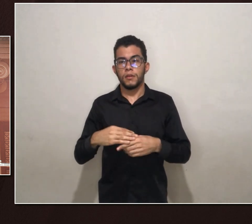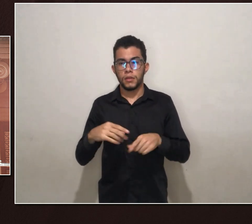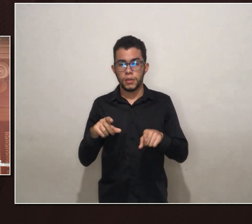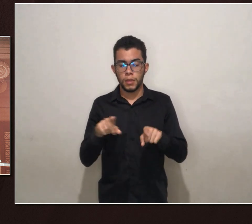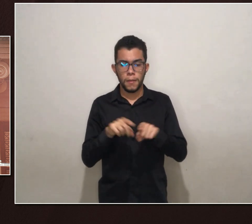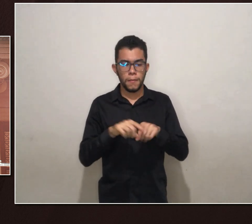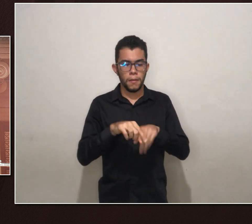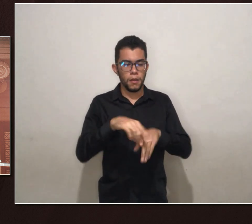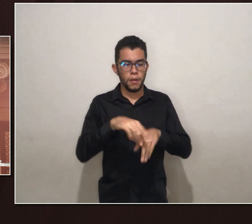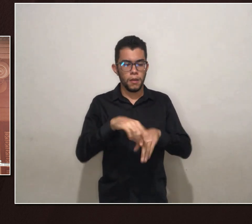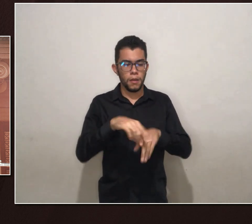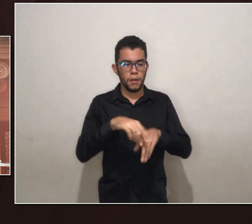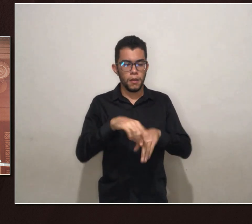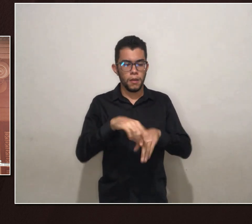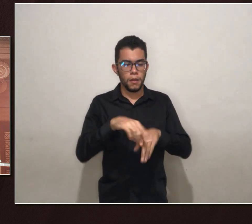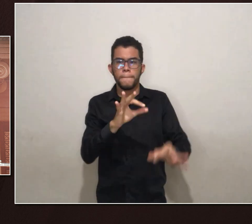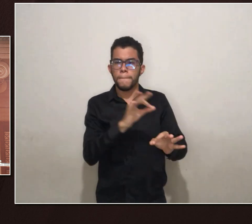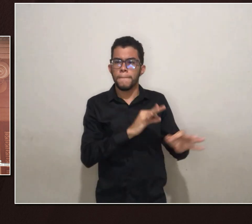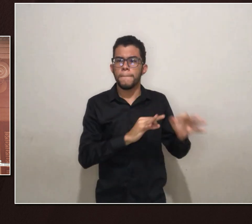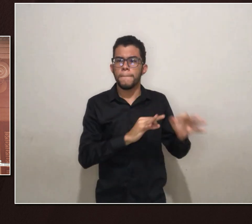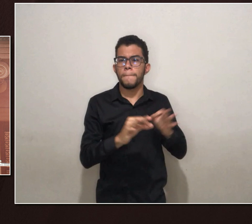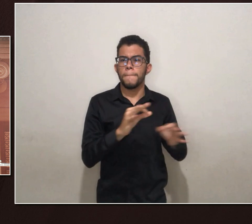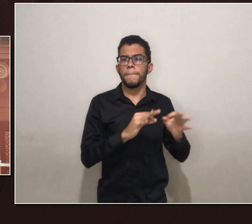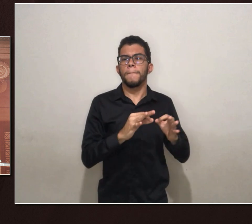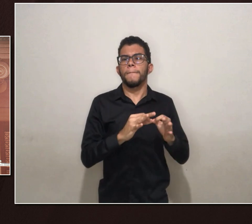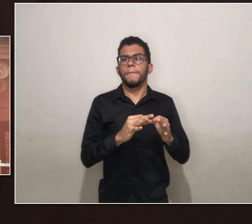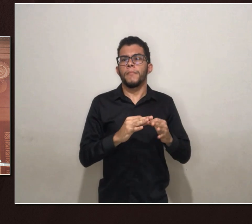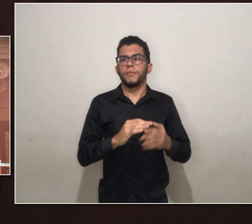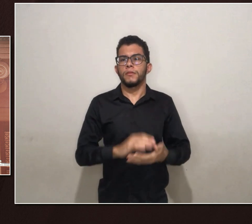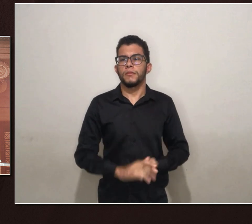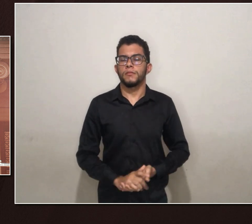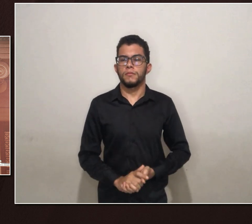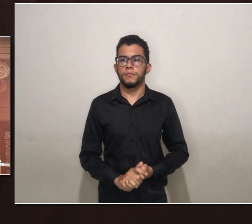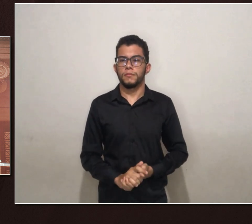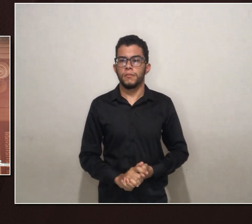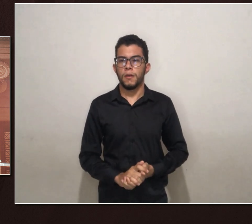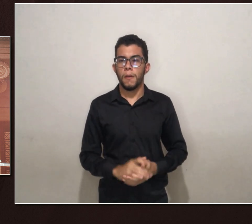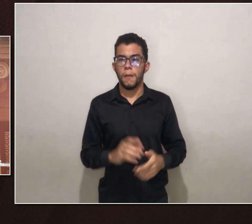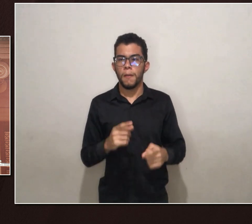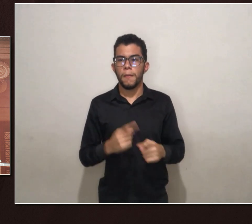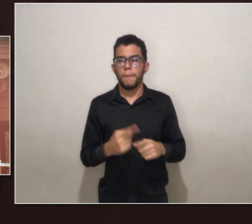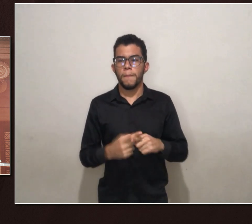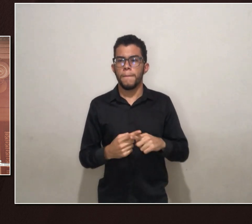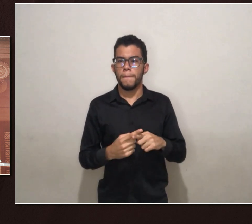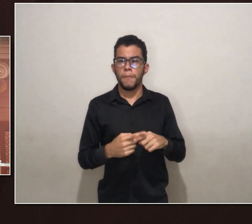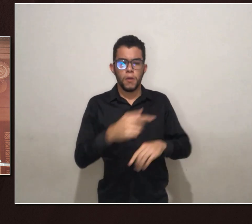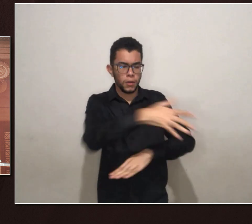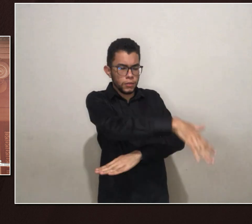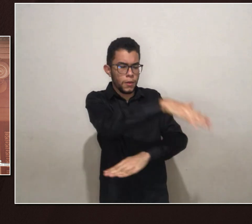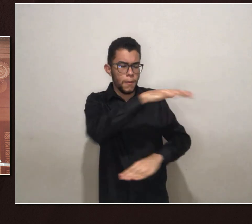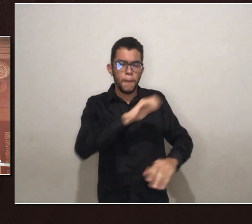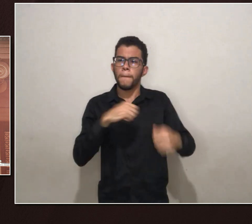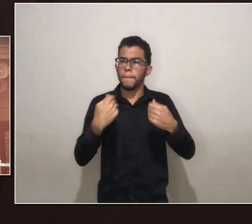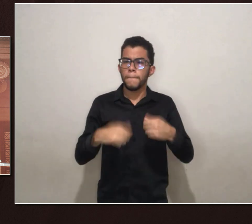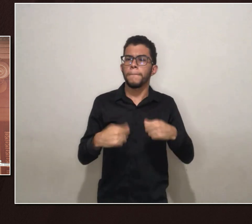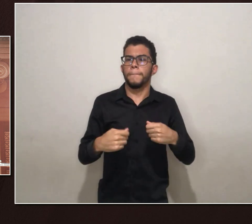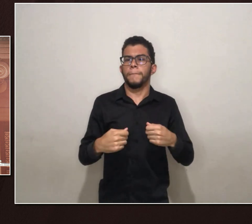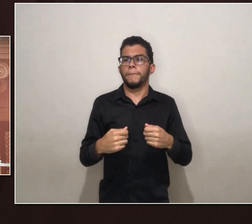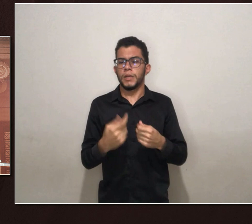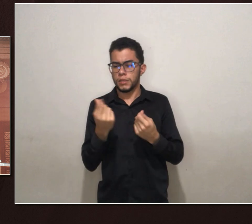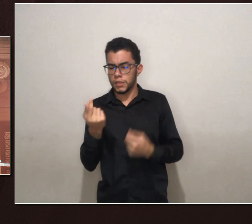se esqueçam de que a estância depende das nossas ofertas, né, nesse momento da pandemia, para